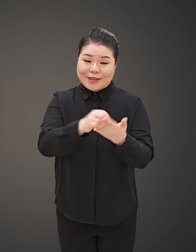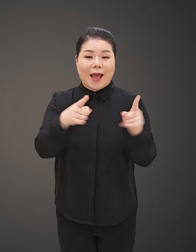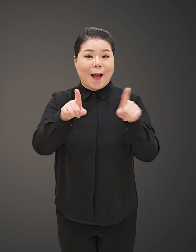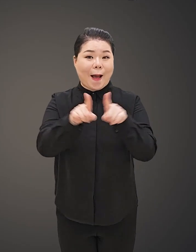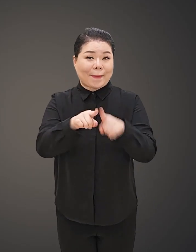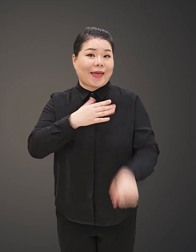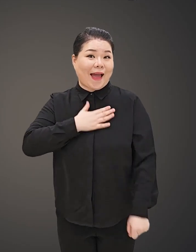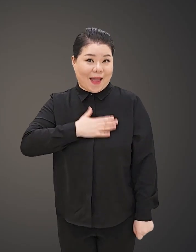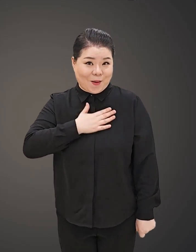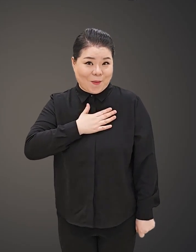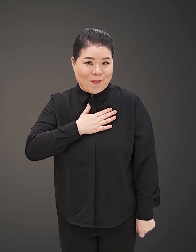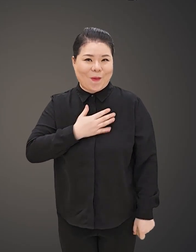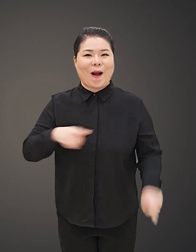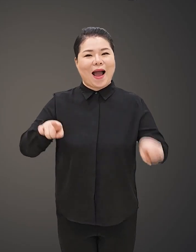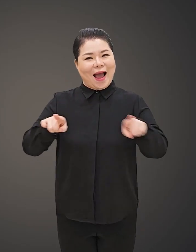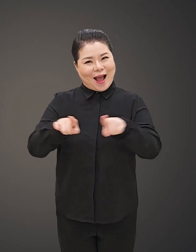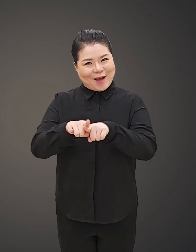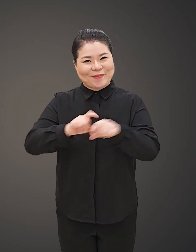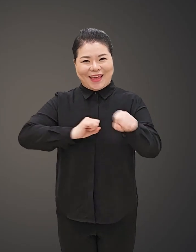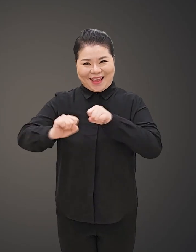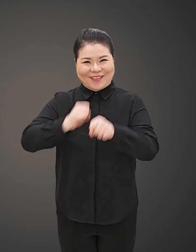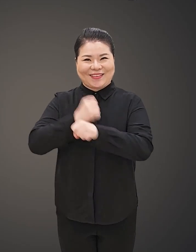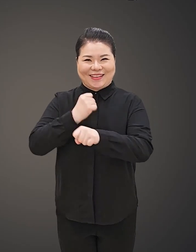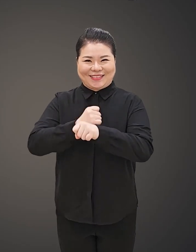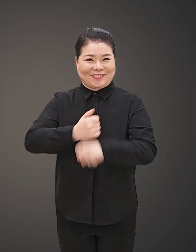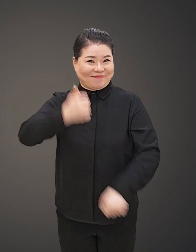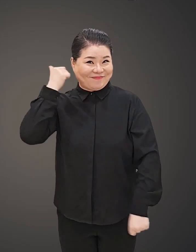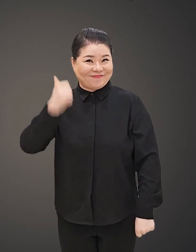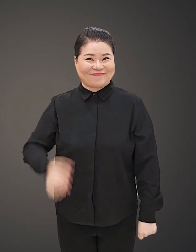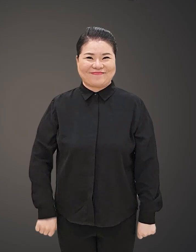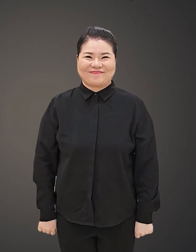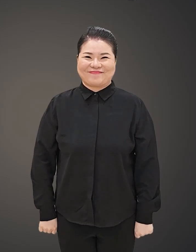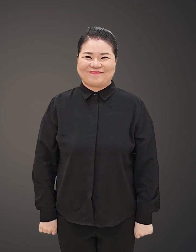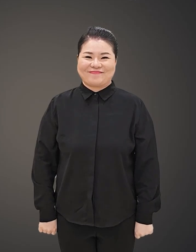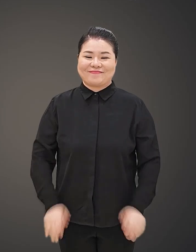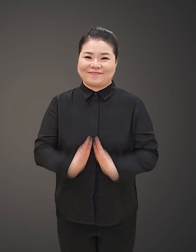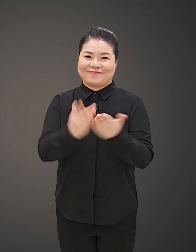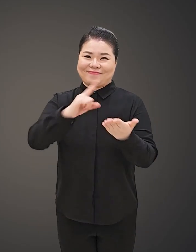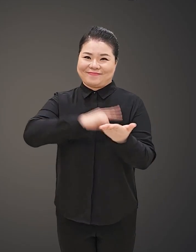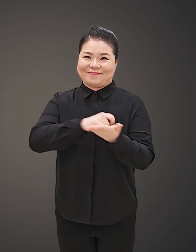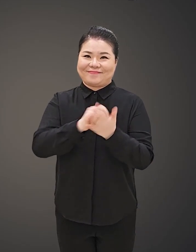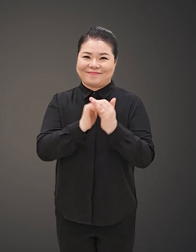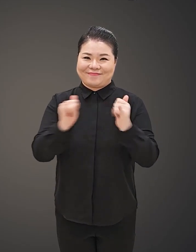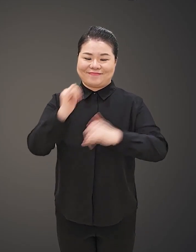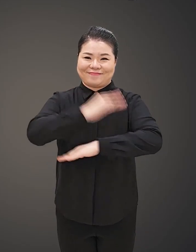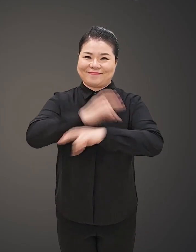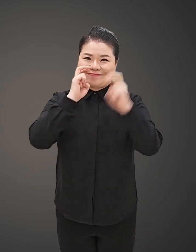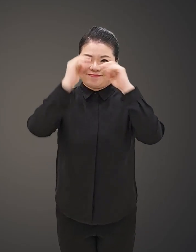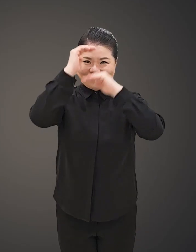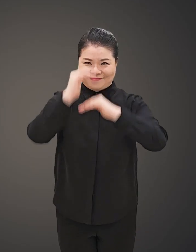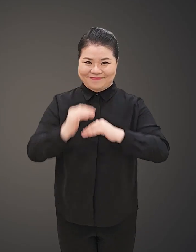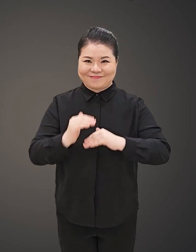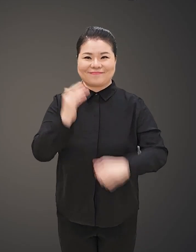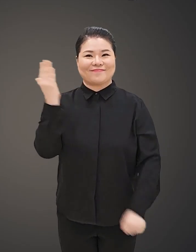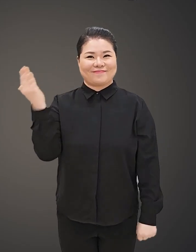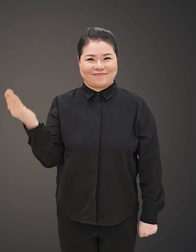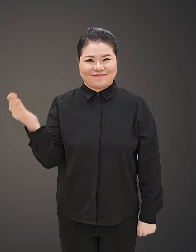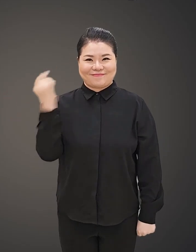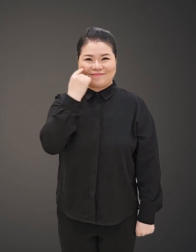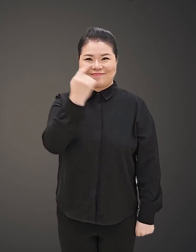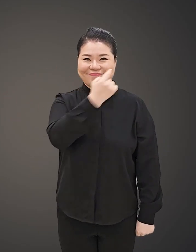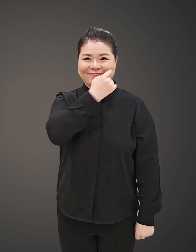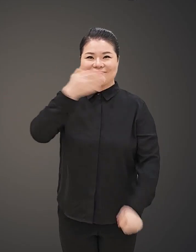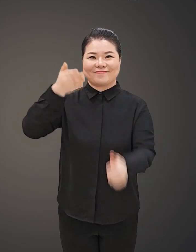알고 환경 행동 같이 하자. 도서명 같이 알자, 같이 하자, 12달